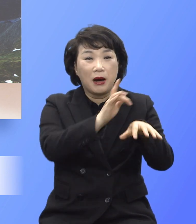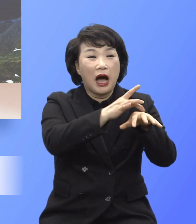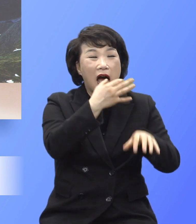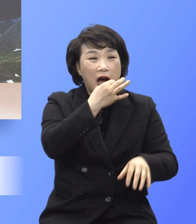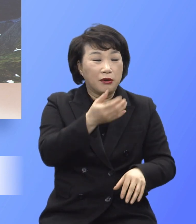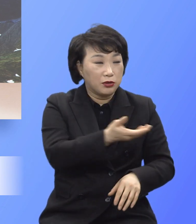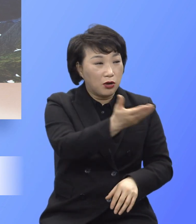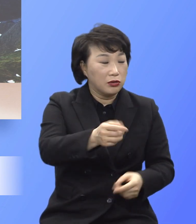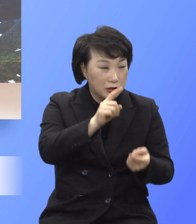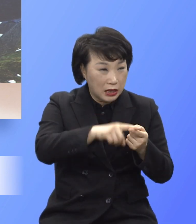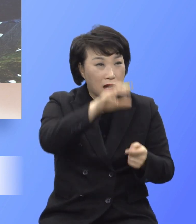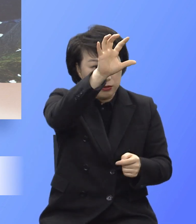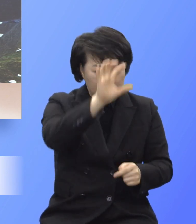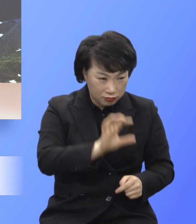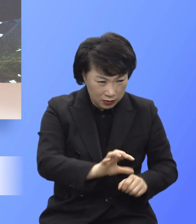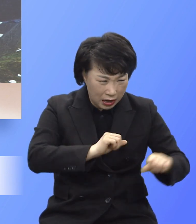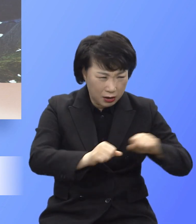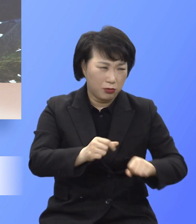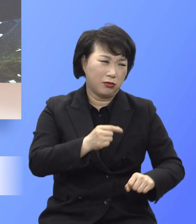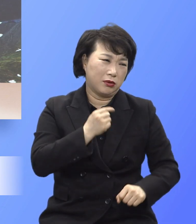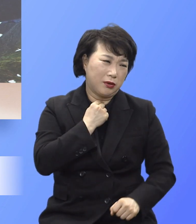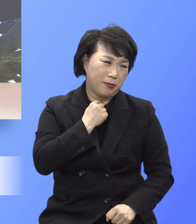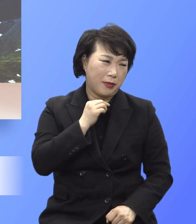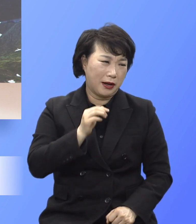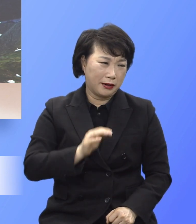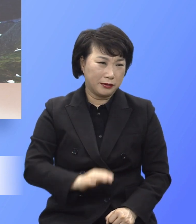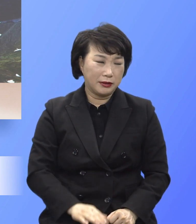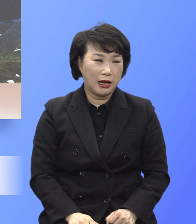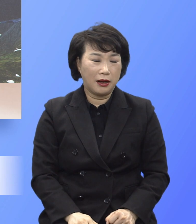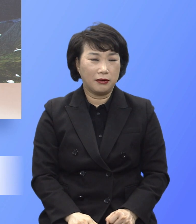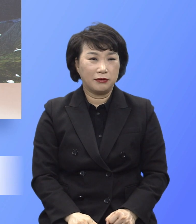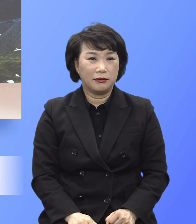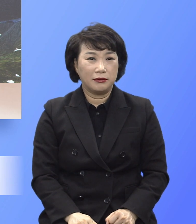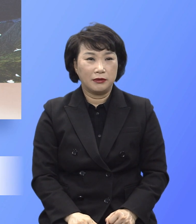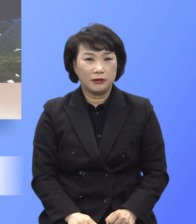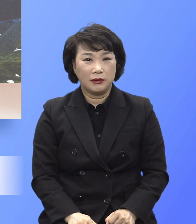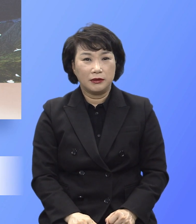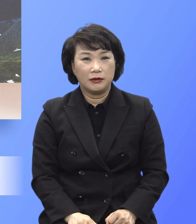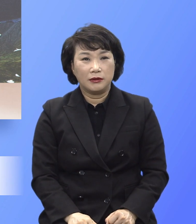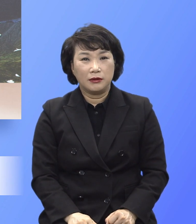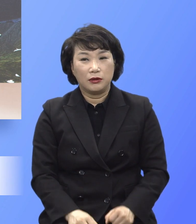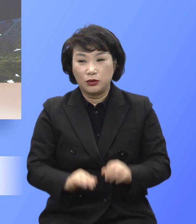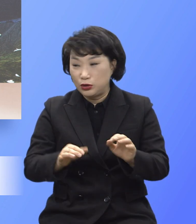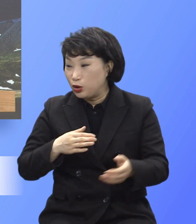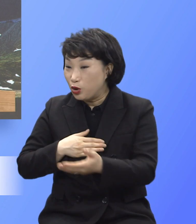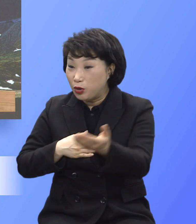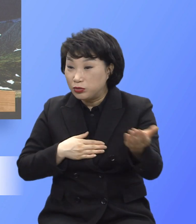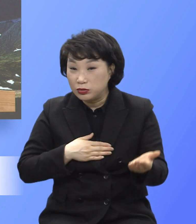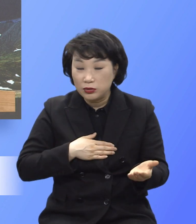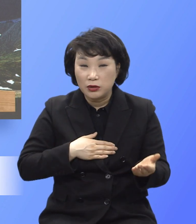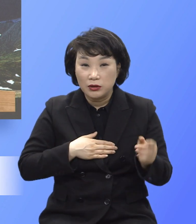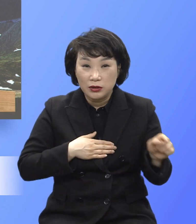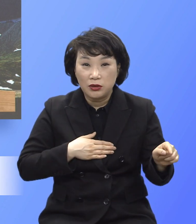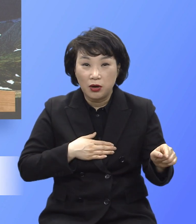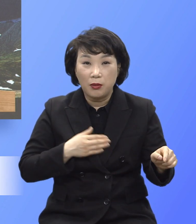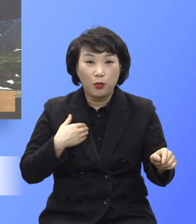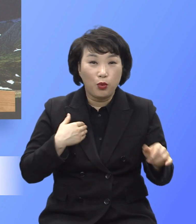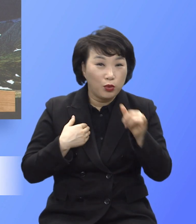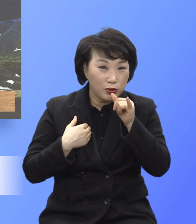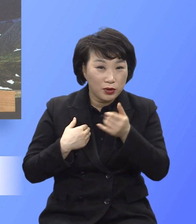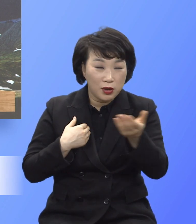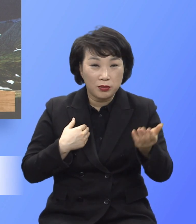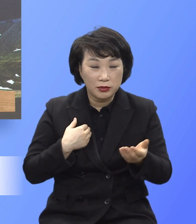애비의 욕심을 너희도 행하고자 하느니라. 근데 그걸 몰라. 지금